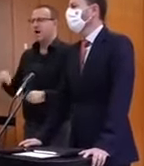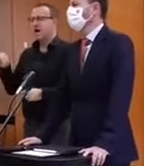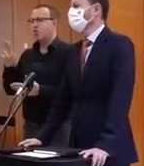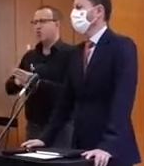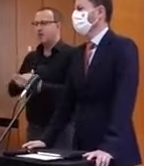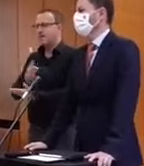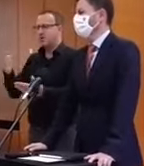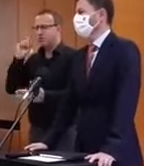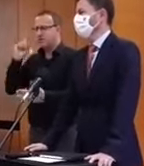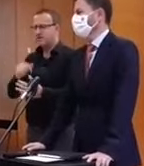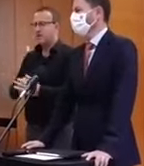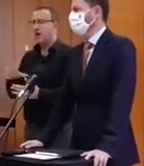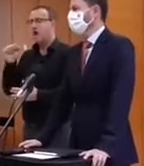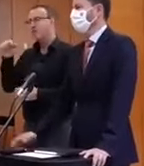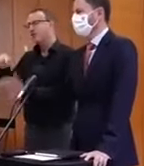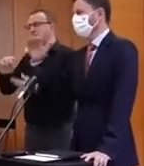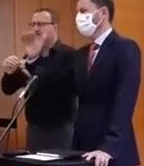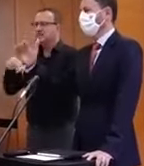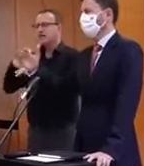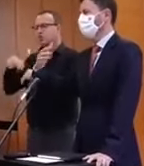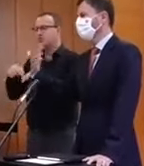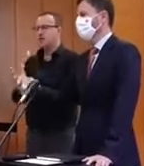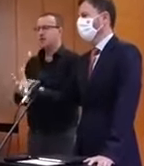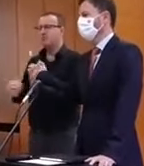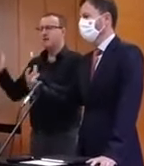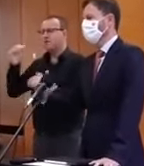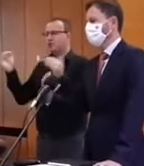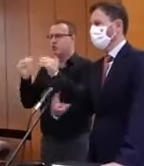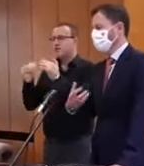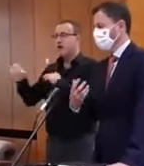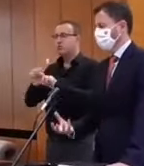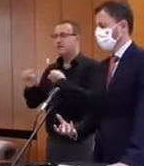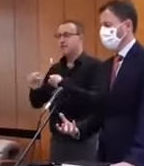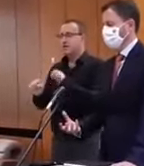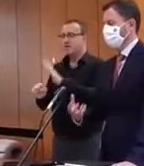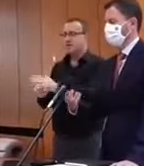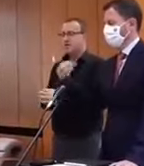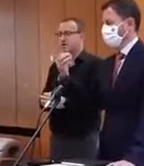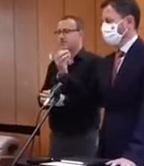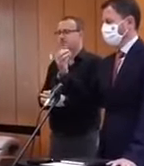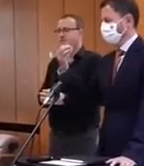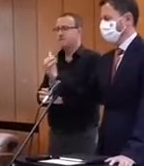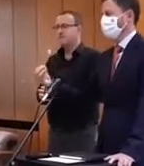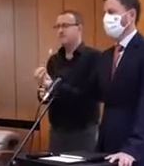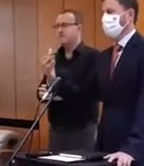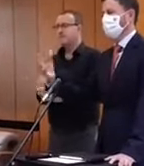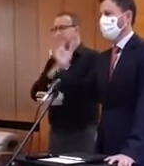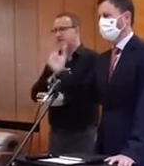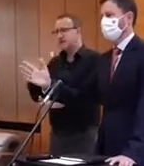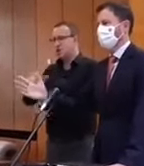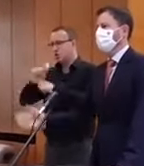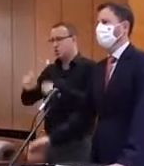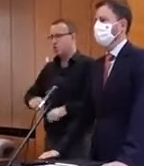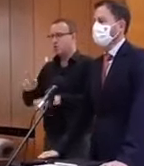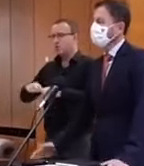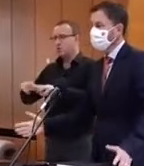predsedom UBO, aby sme si to prediskutovali na tej najvyššej úrovni a aby vláda mala naozaj, keď som povedal, že chce sa